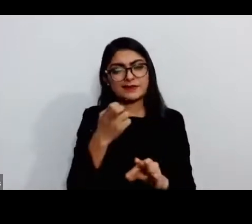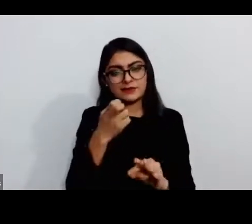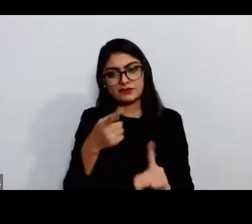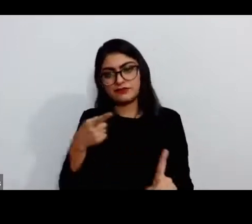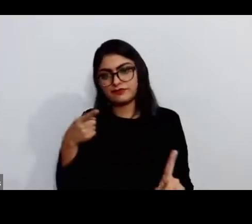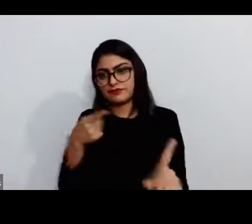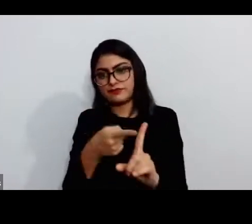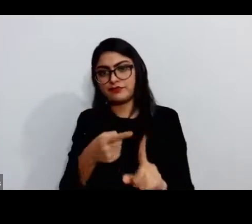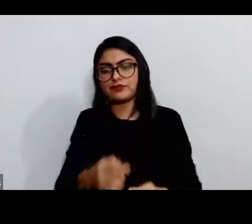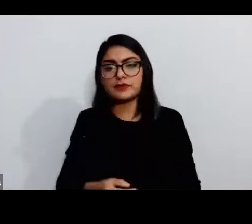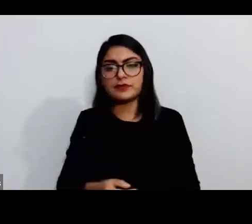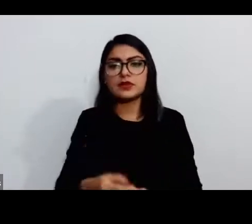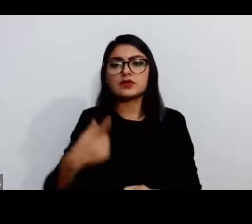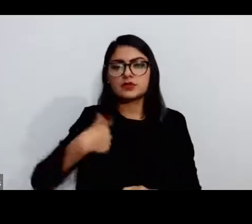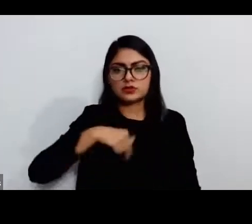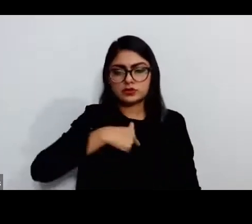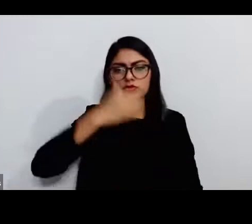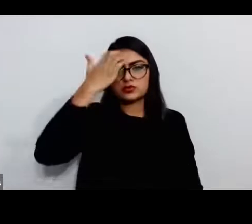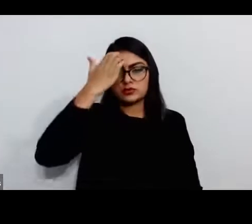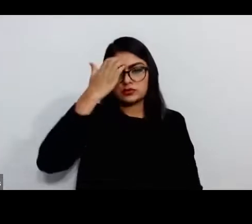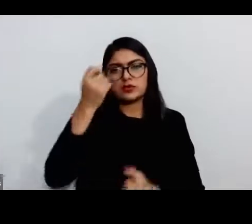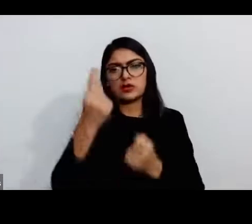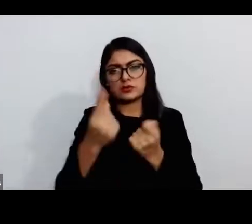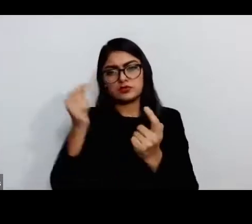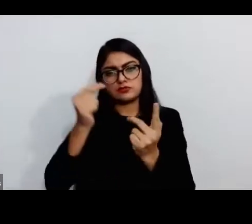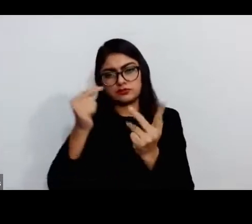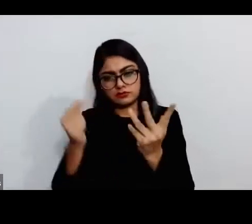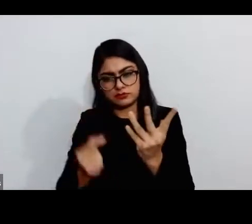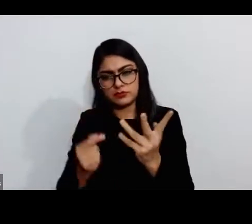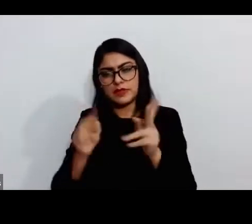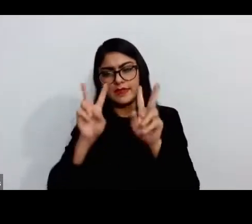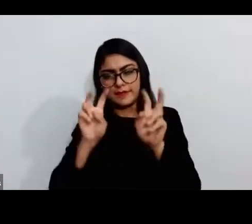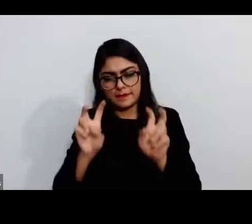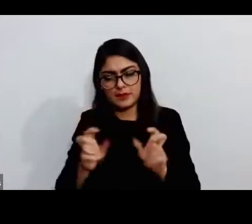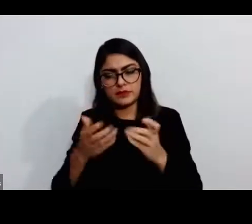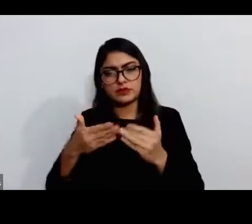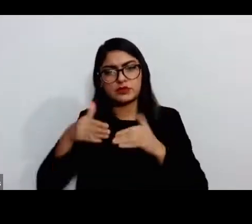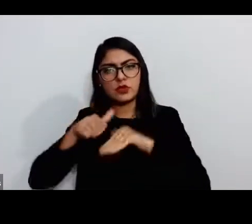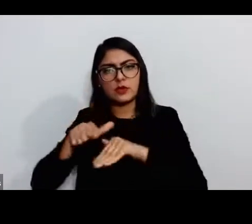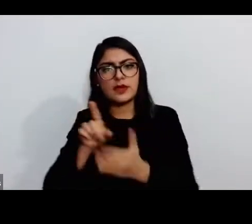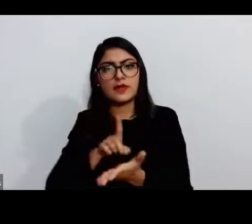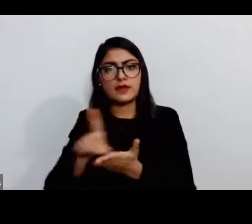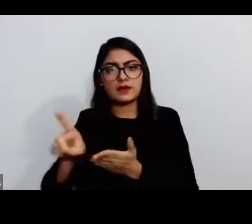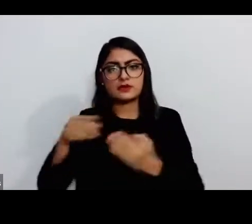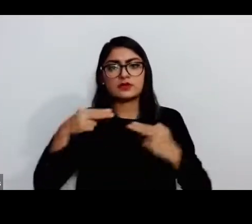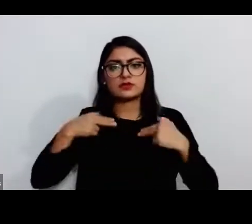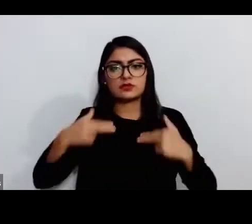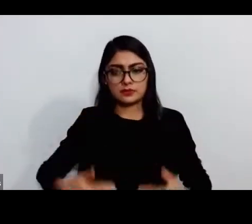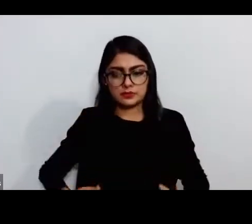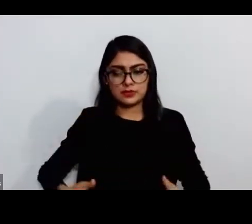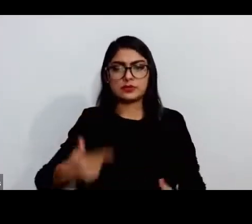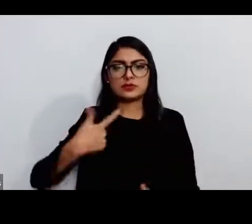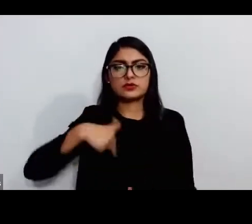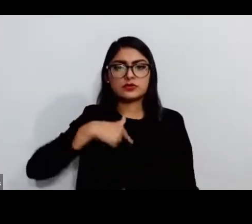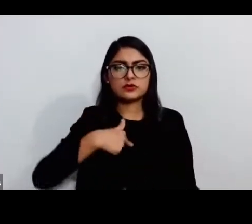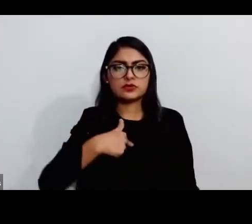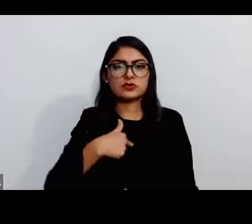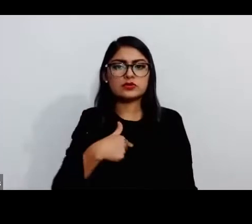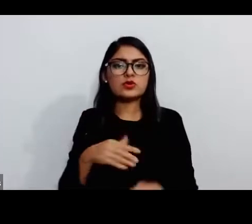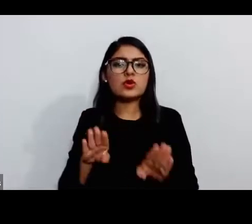nociones básicas de derechos humanos que son importantes para luego entender de qué se trata o cuál es el objeto de